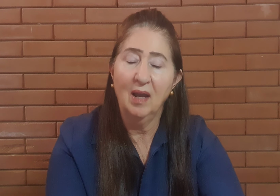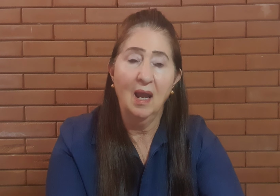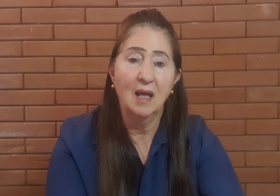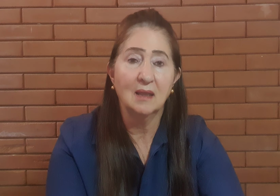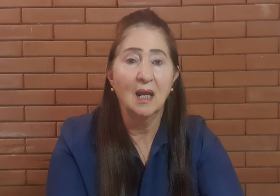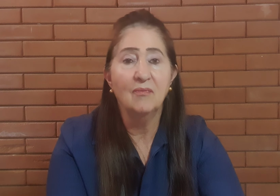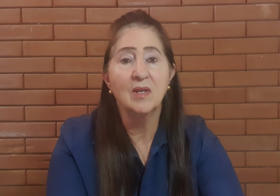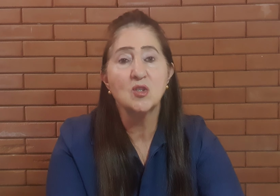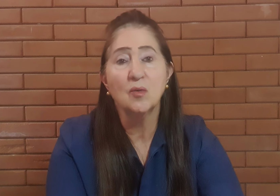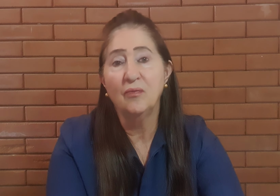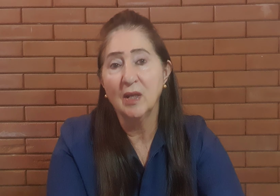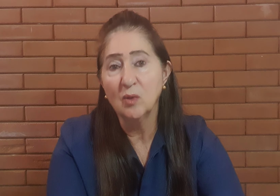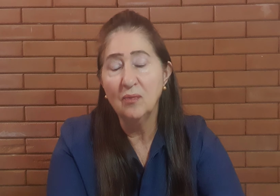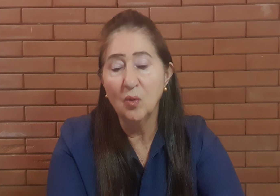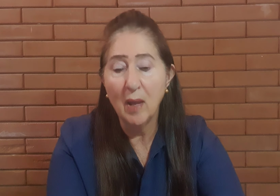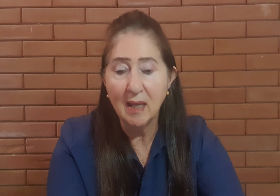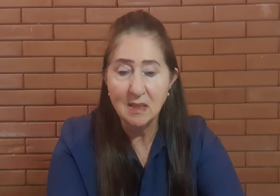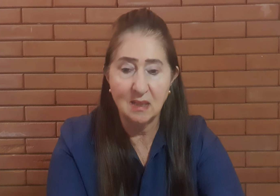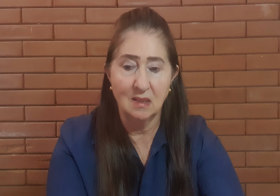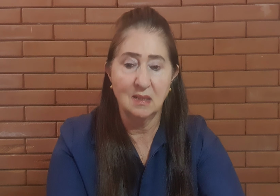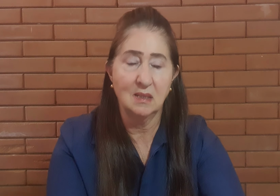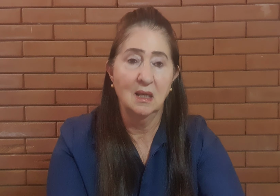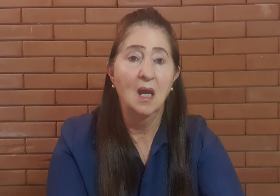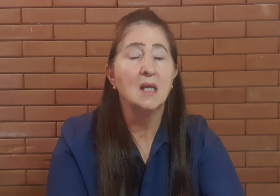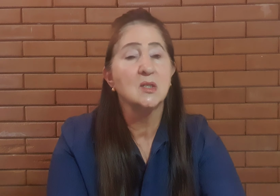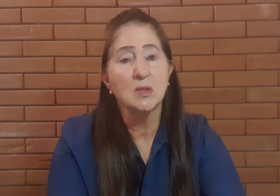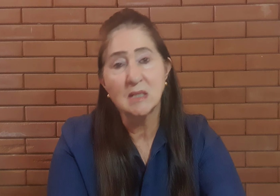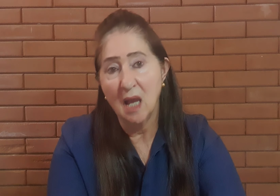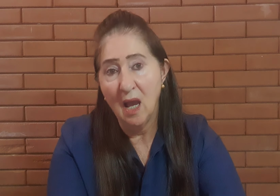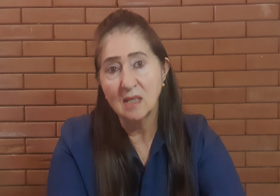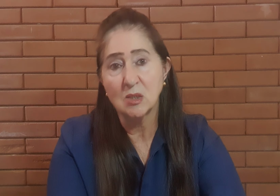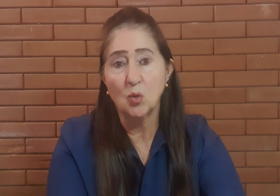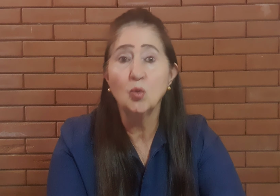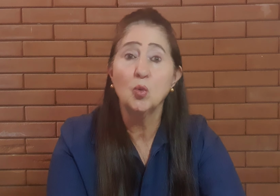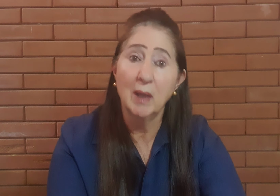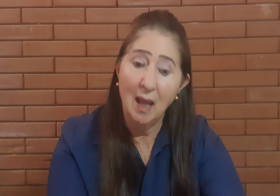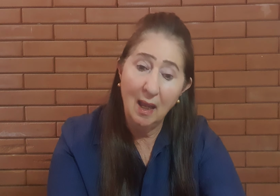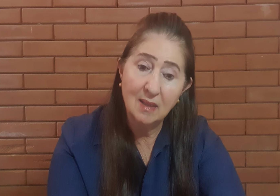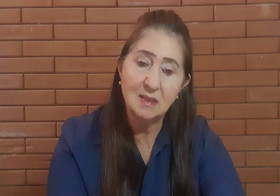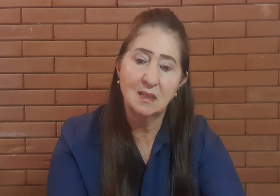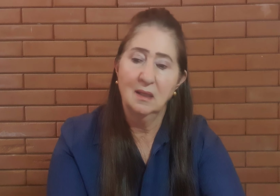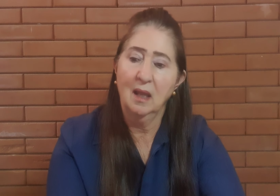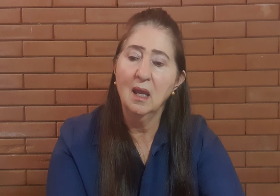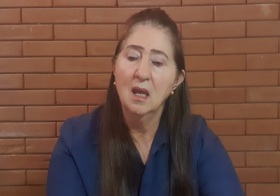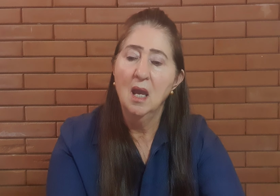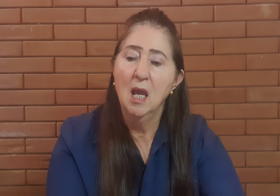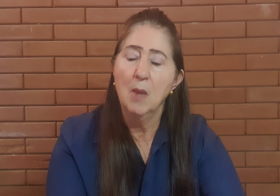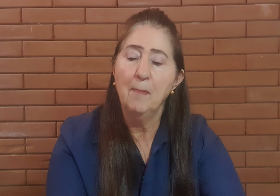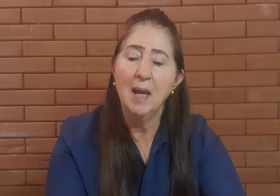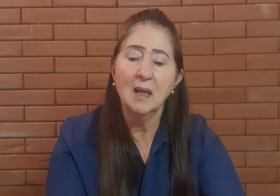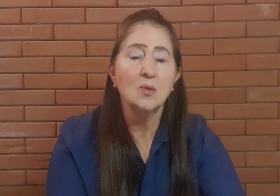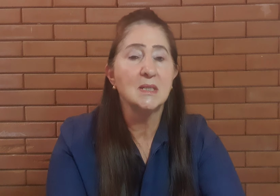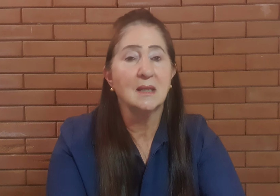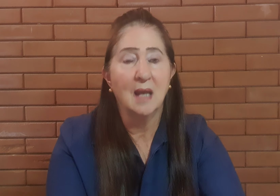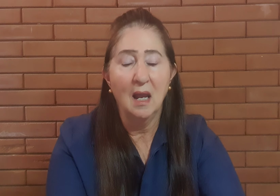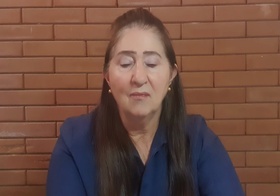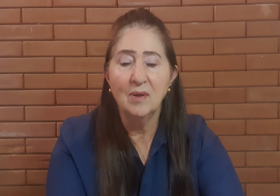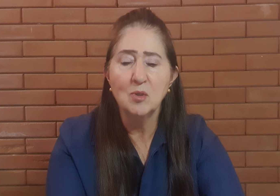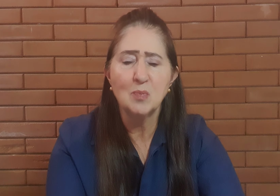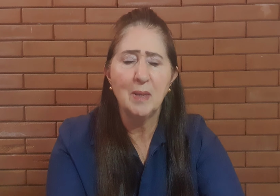falada, ela veio sofrendo influências sociais, culturais, né? E para elucidar, vamos pensar